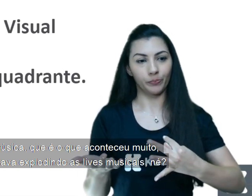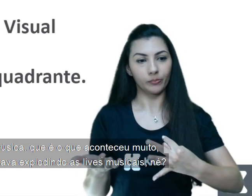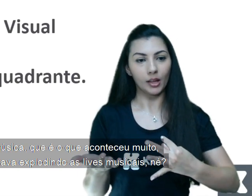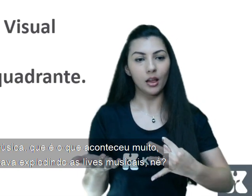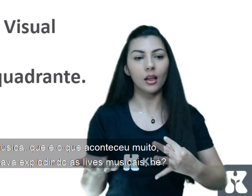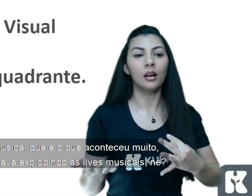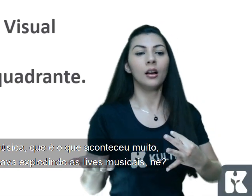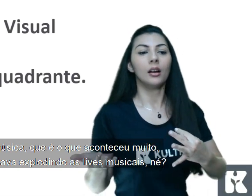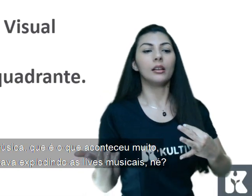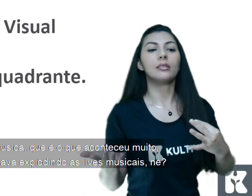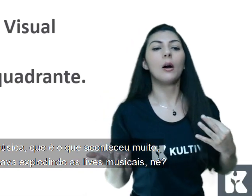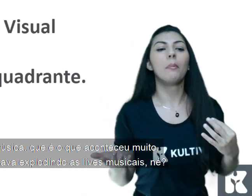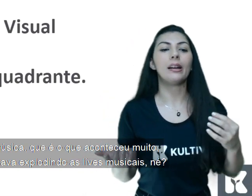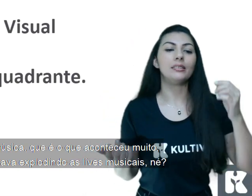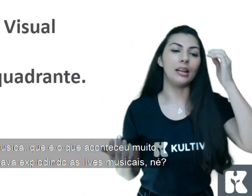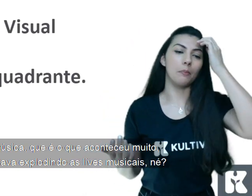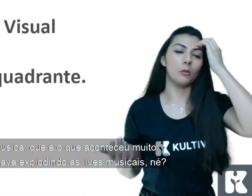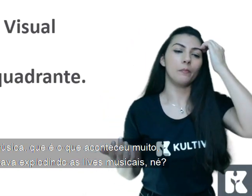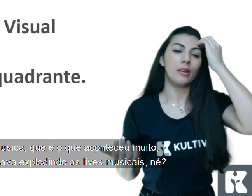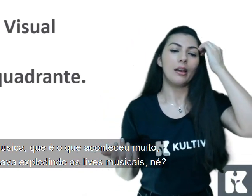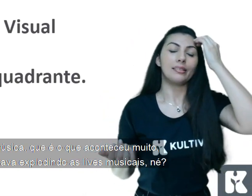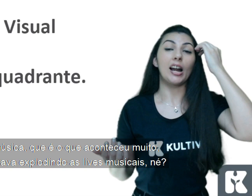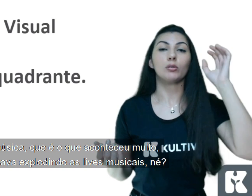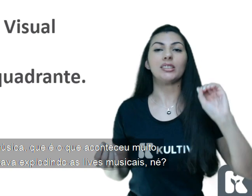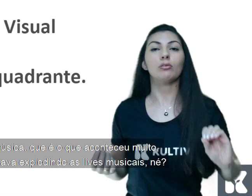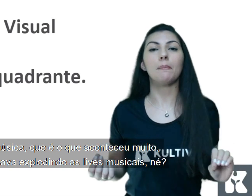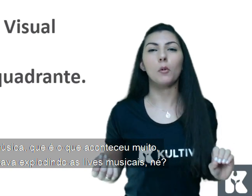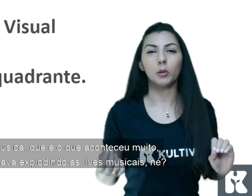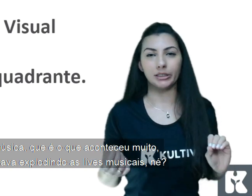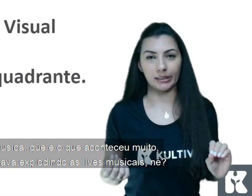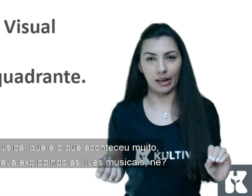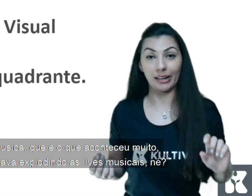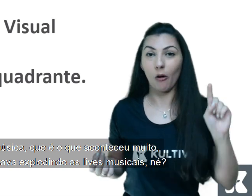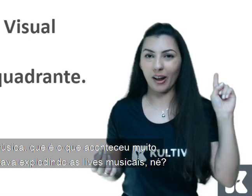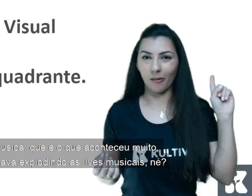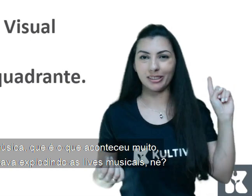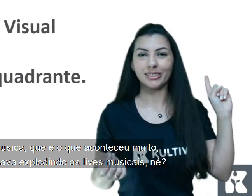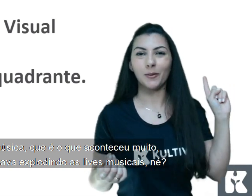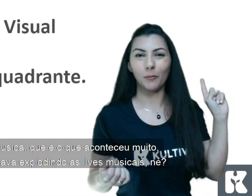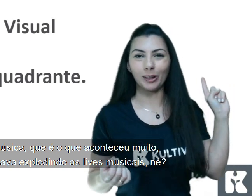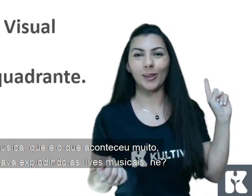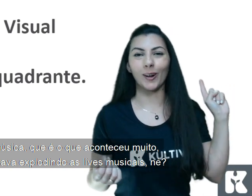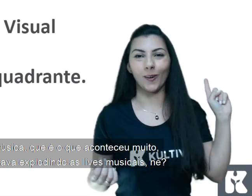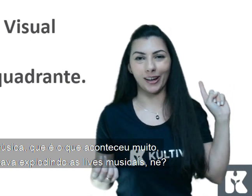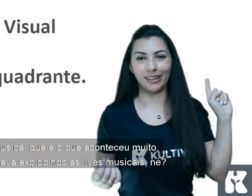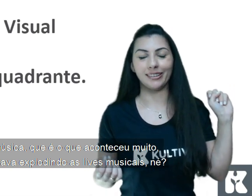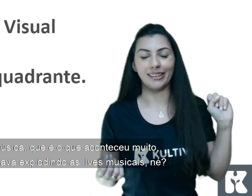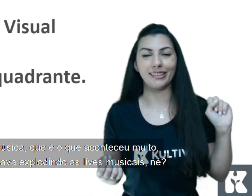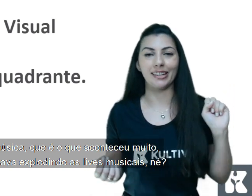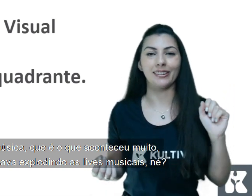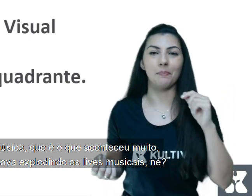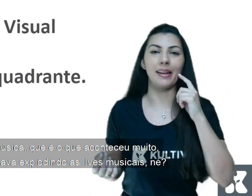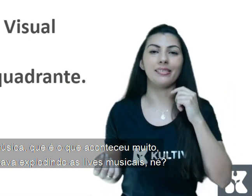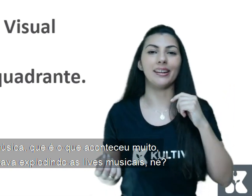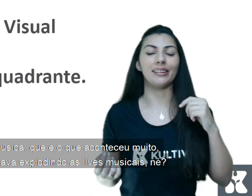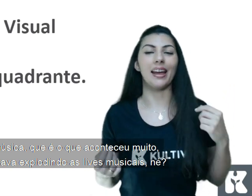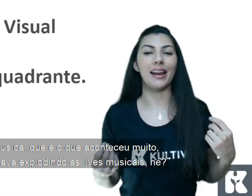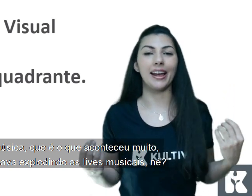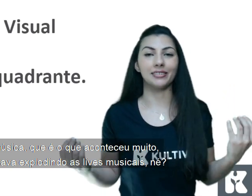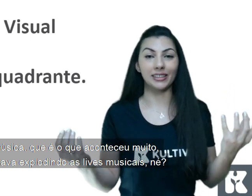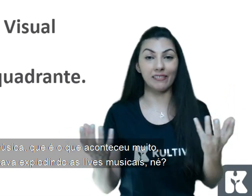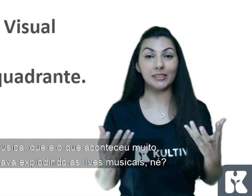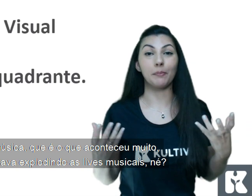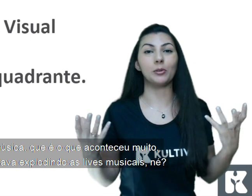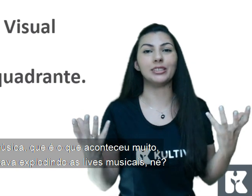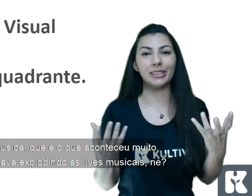texto. Então, por exemplo, tradução de música, que é o que aconteceu muito agora, recentemente na